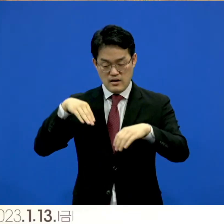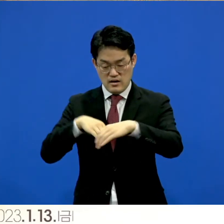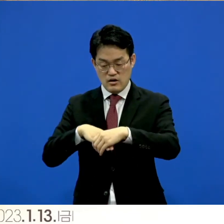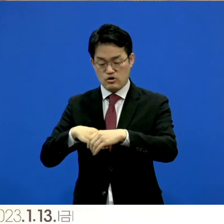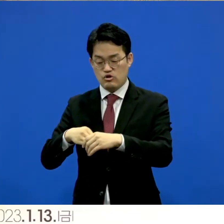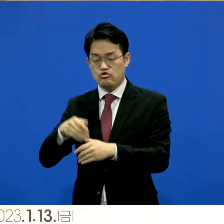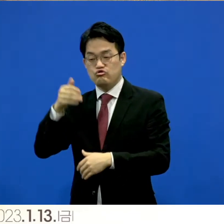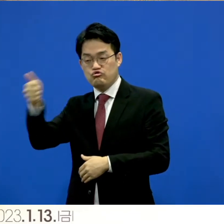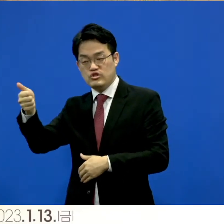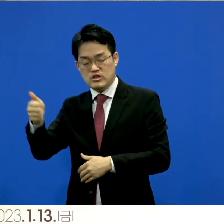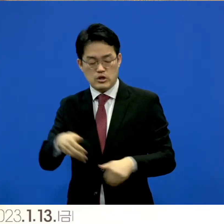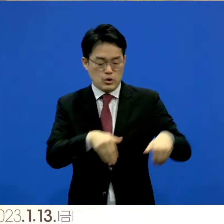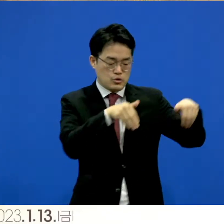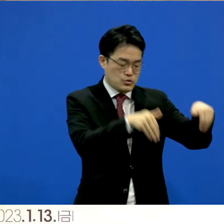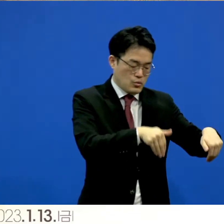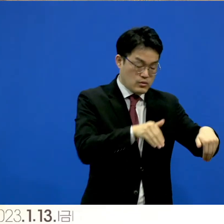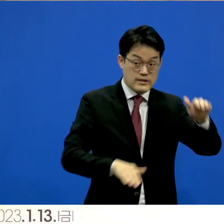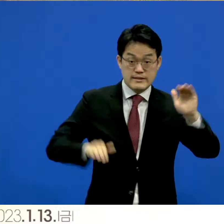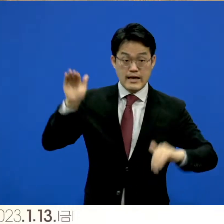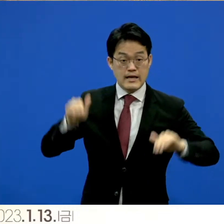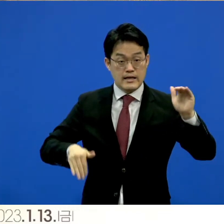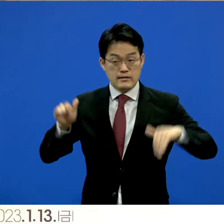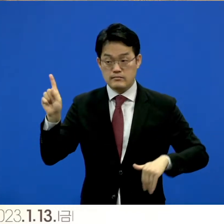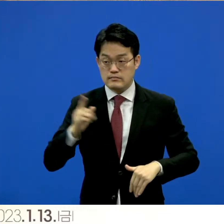다르냐? 노예는 신을 신지 않았습니다.